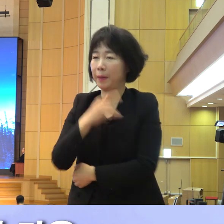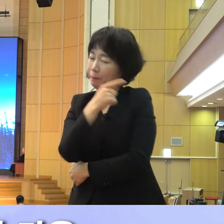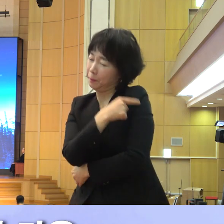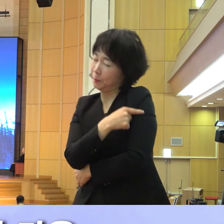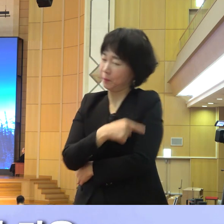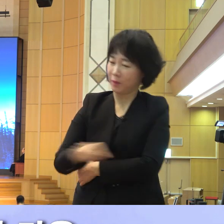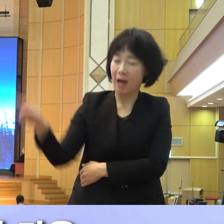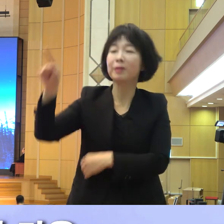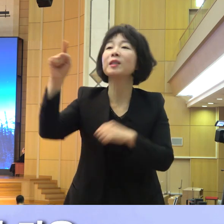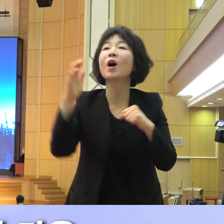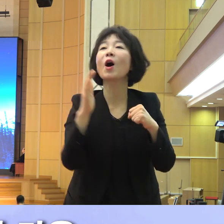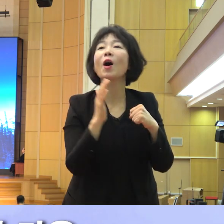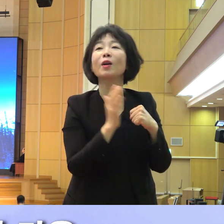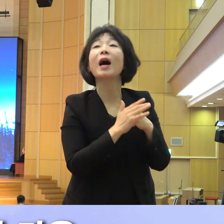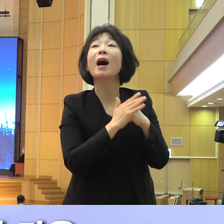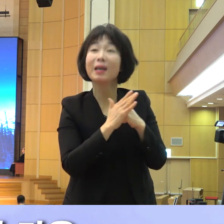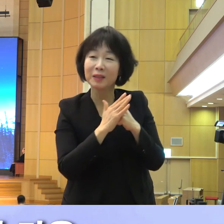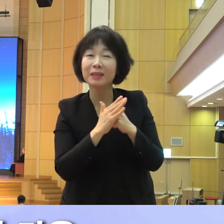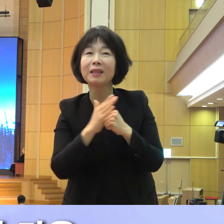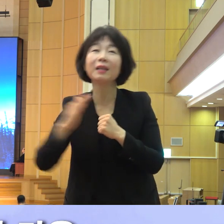나에게 속한 것